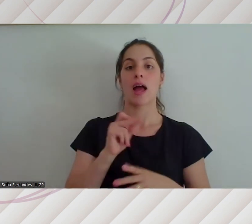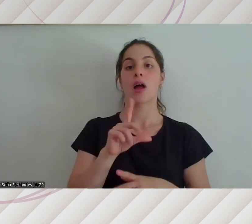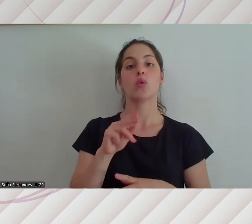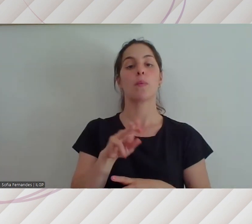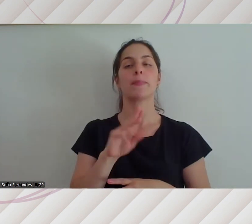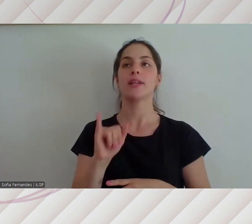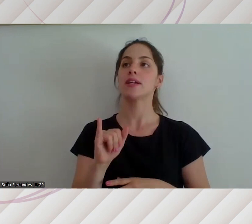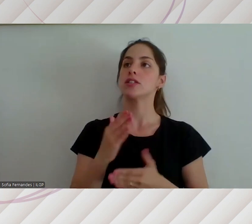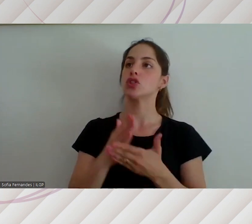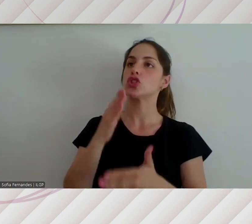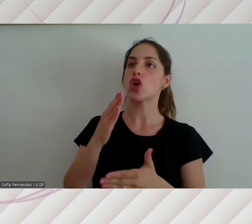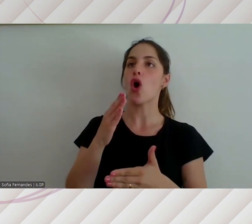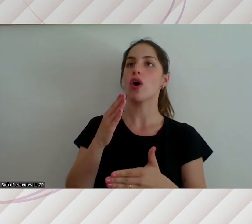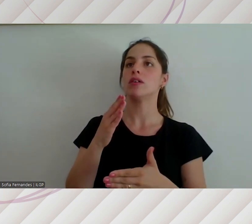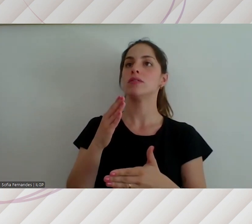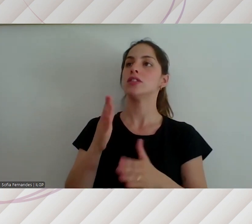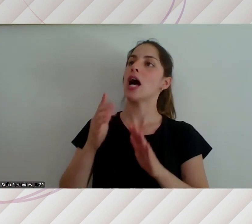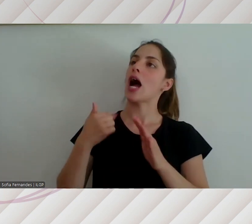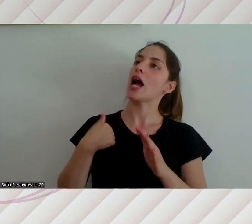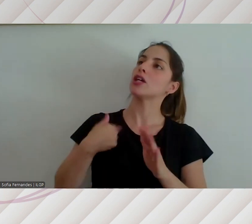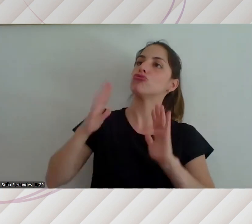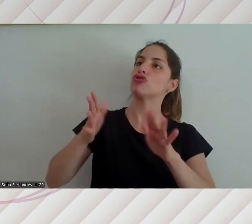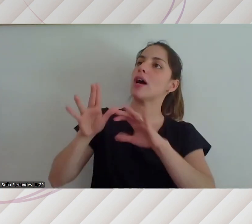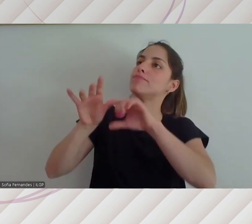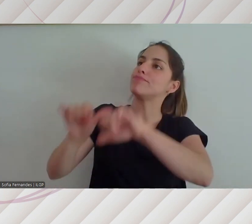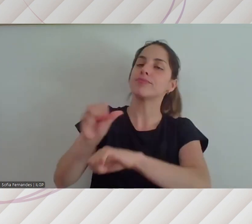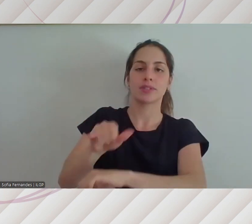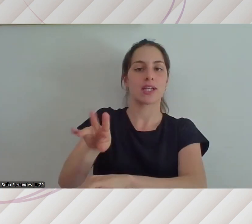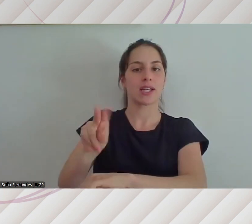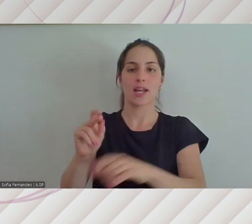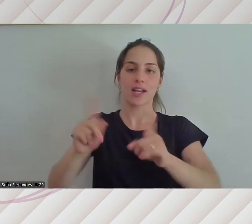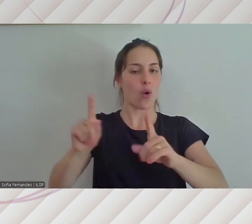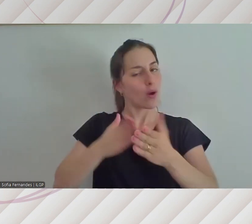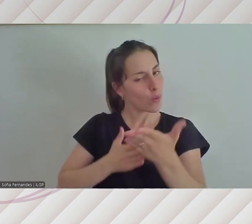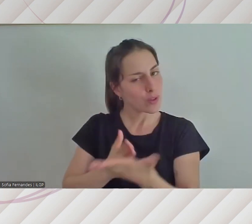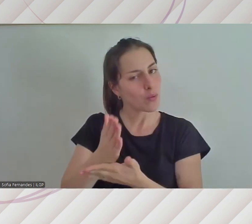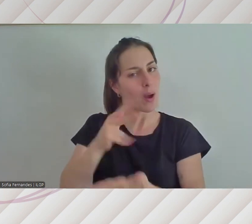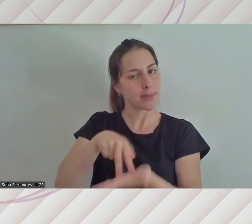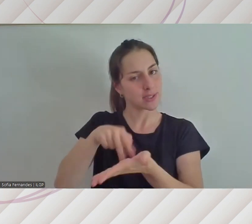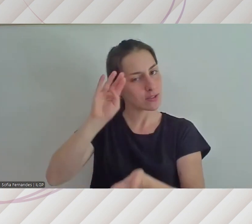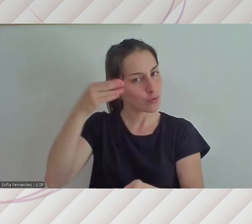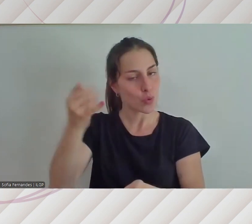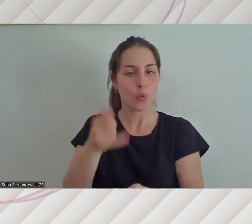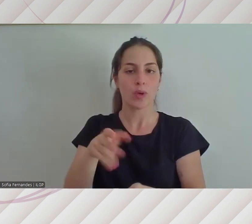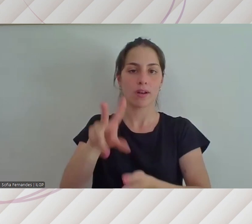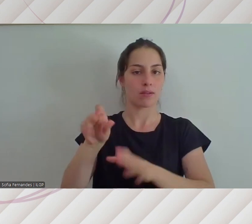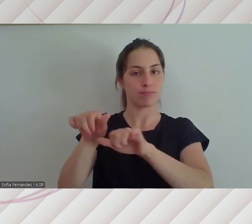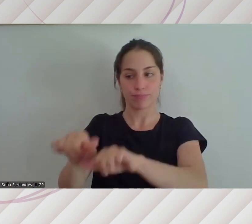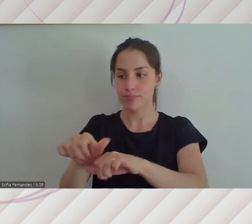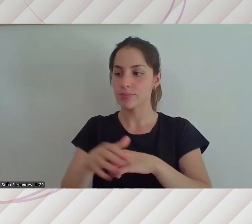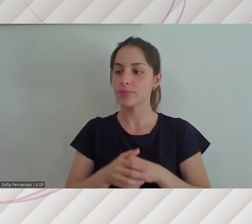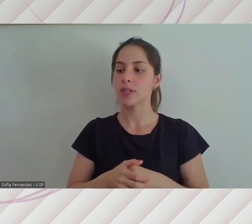E, portanto, é continuar a fazer parte deste presente e do futuro. E gostaria, por isso